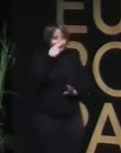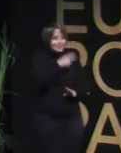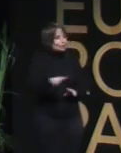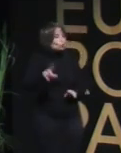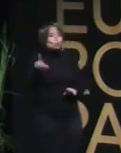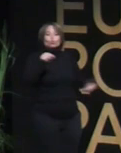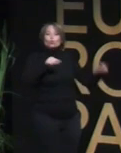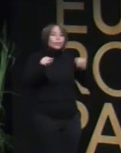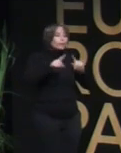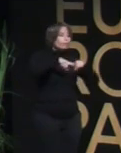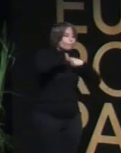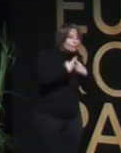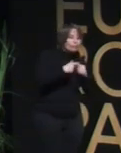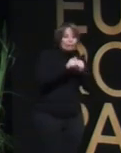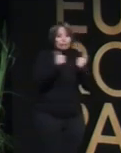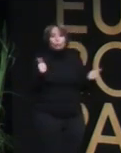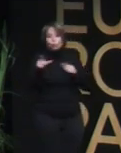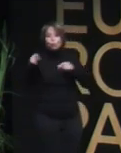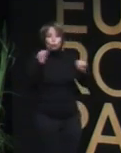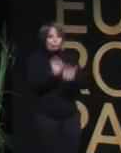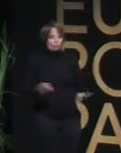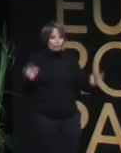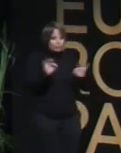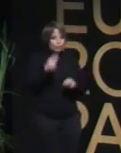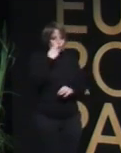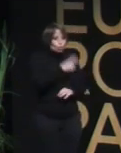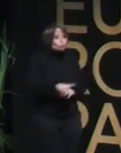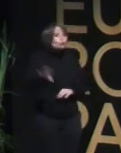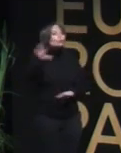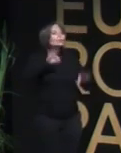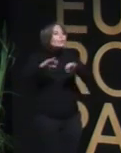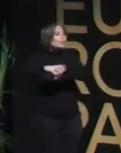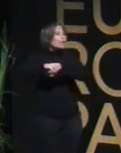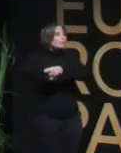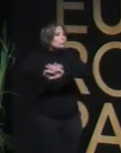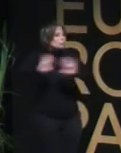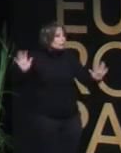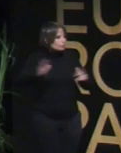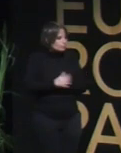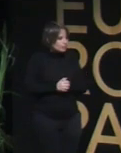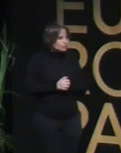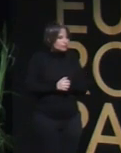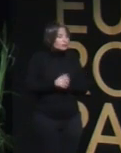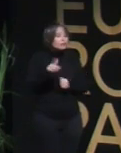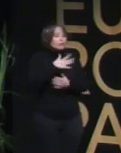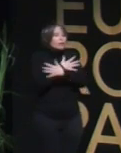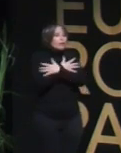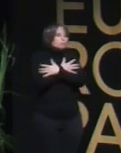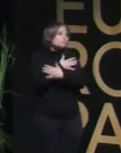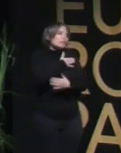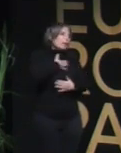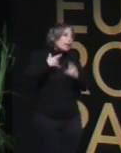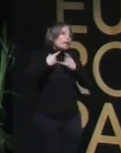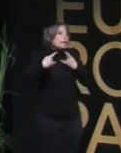eligen ni a su familia ni el divorcio. Los niños lo único que eligen son los amigos, ¿vale? Y querer, espero,